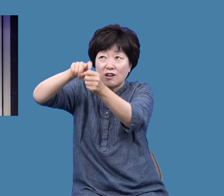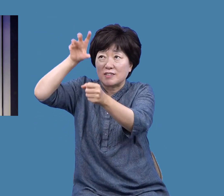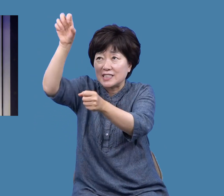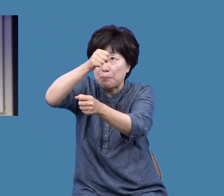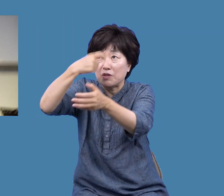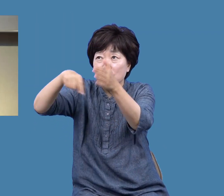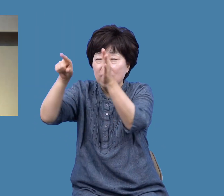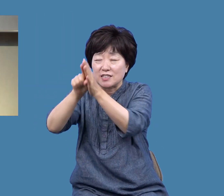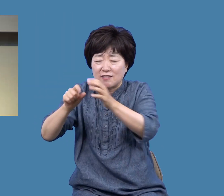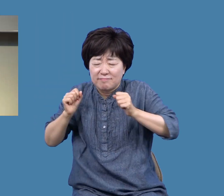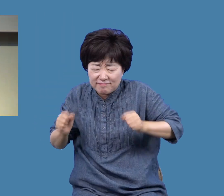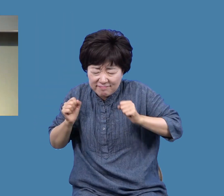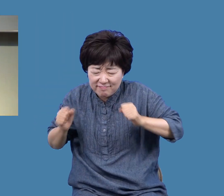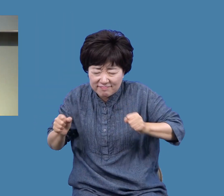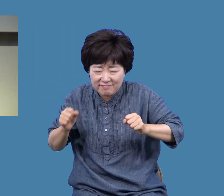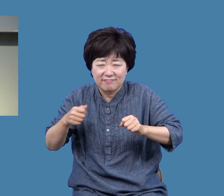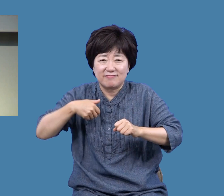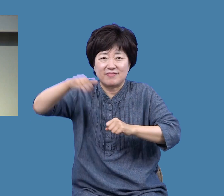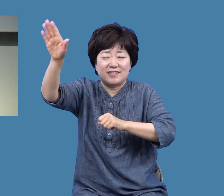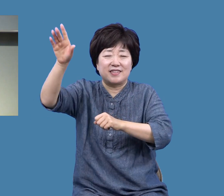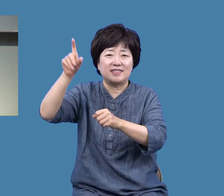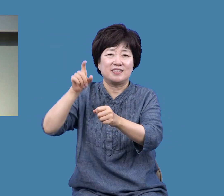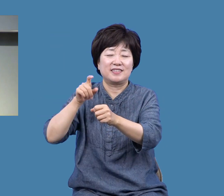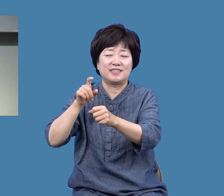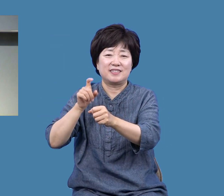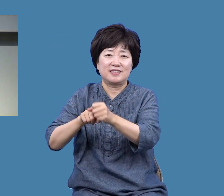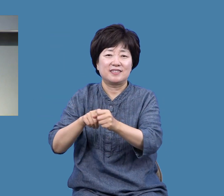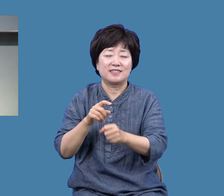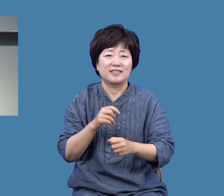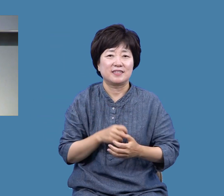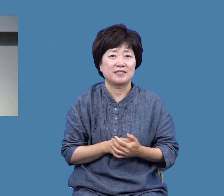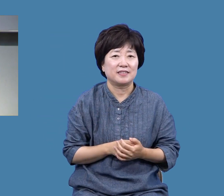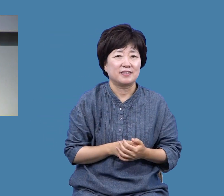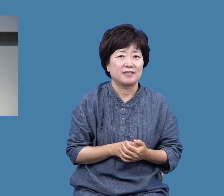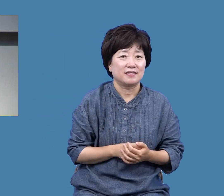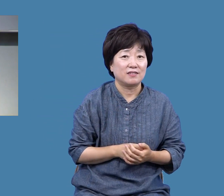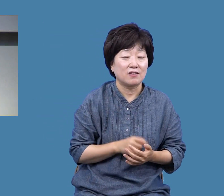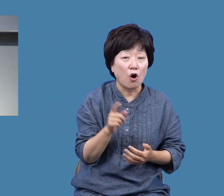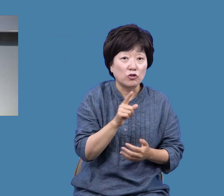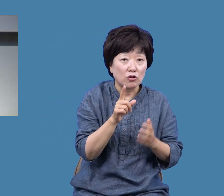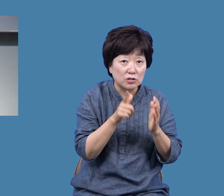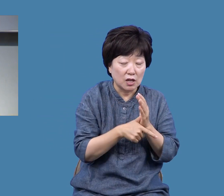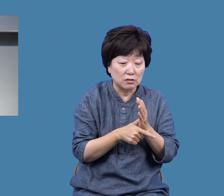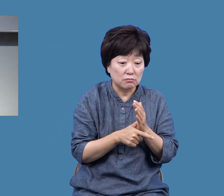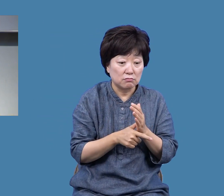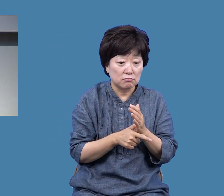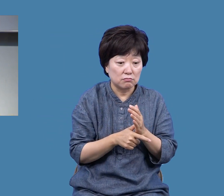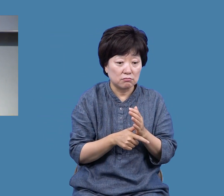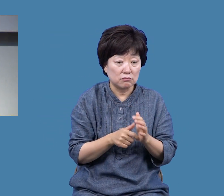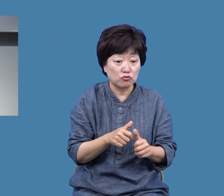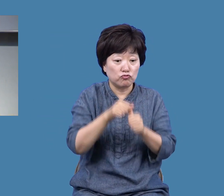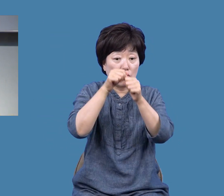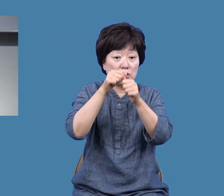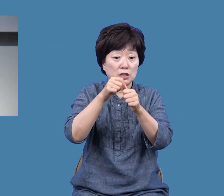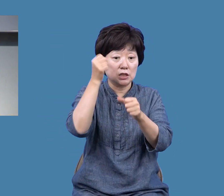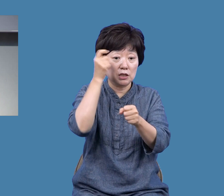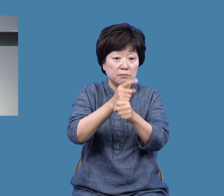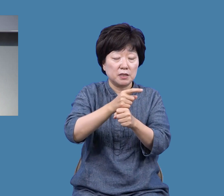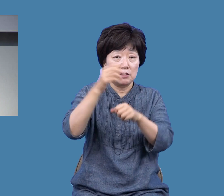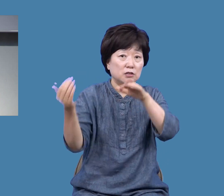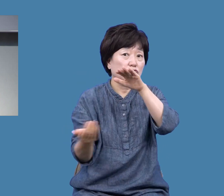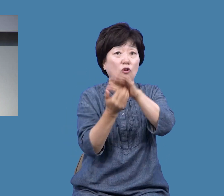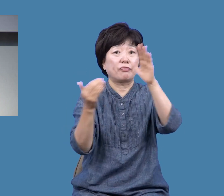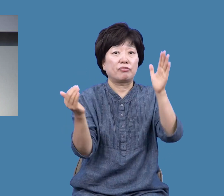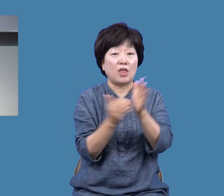이미 얻은 것도 아니래요. 근데 또 어떤 곳에 보면 우리의 구원은 그냥 한꺼번에 이미 완성됐다고 얘기하죠. 그러니까 이